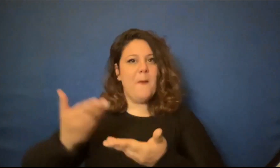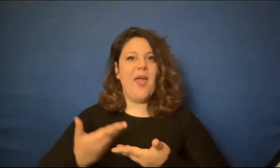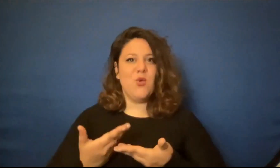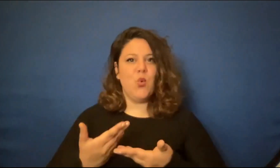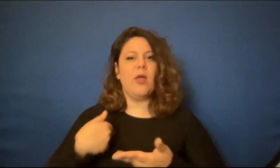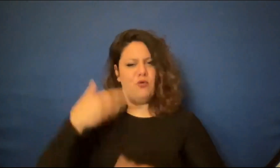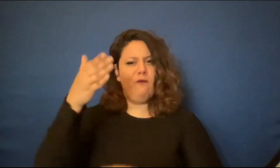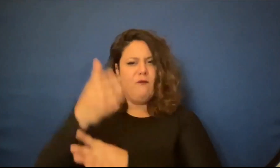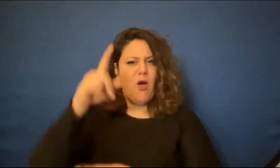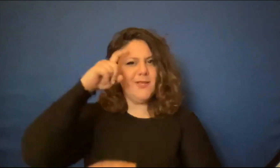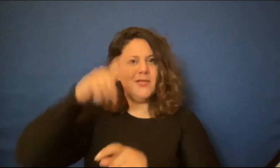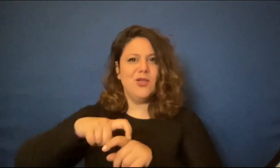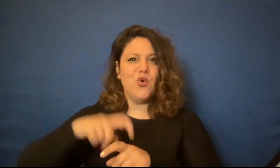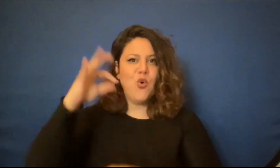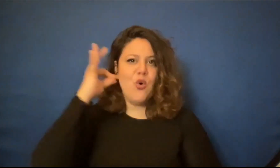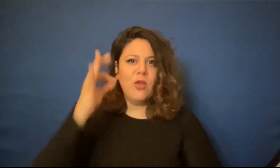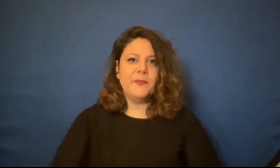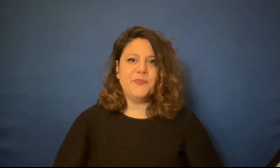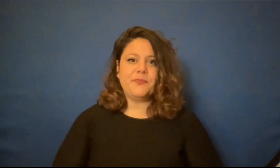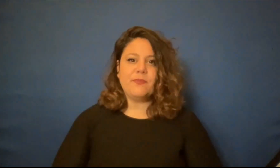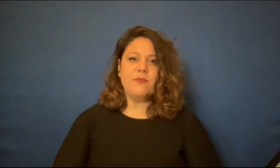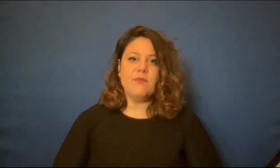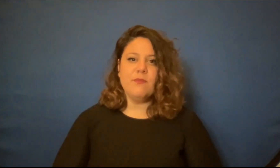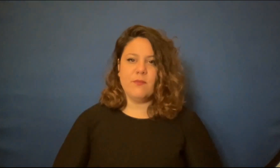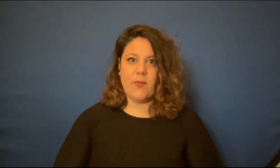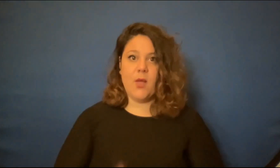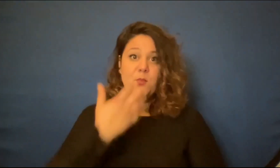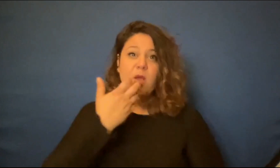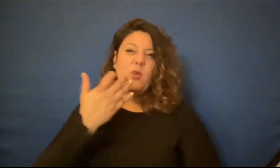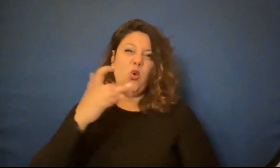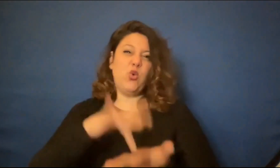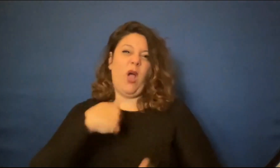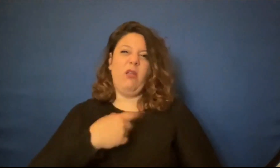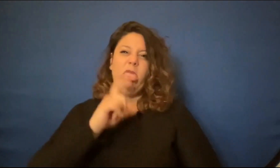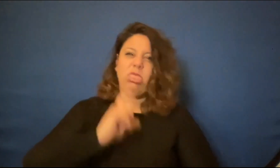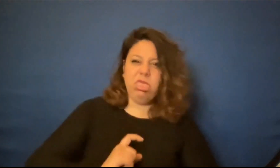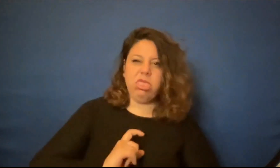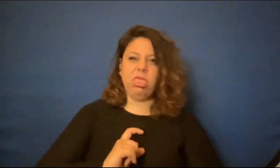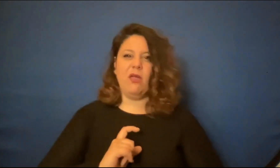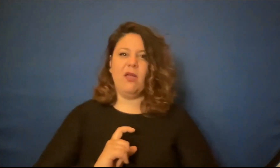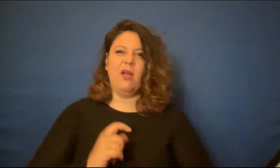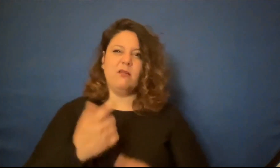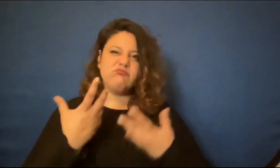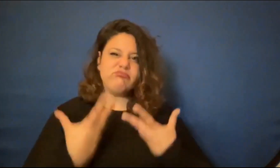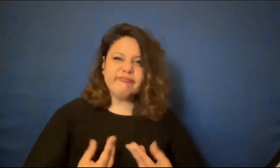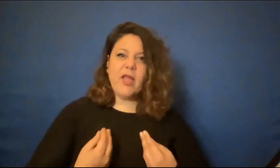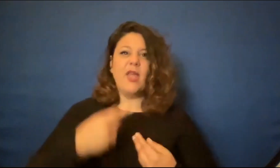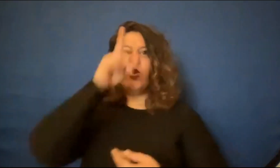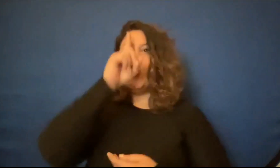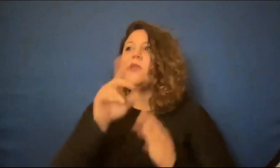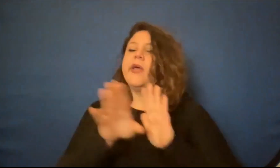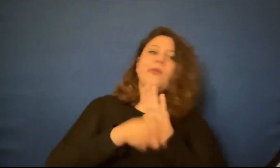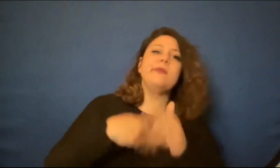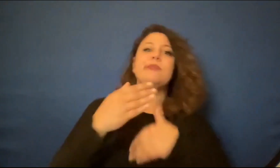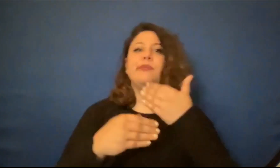voy. Entonces, cuando yo, por ejemplo, estoy debajo, lo que sea, no sé cómo seguir, ¿vale?